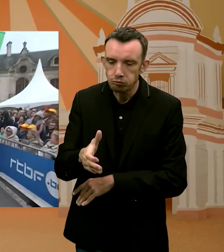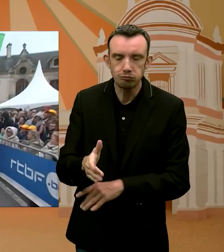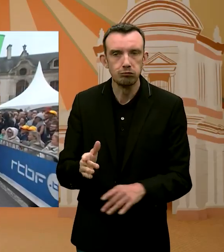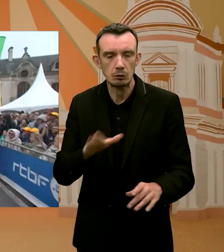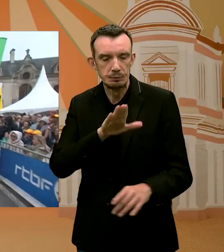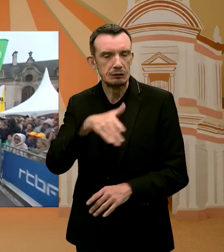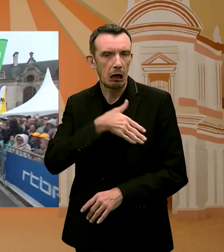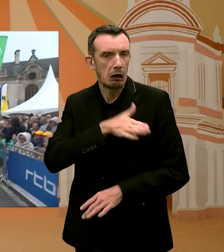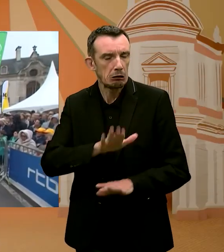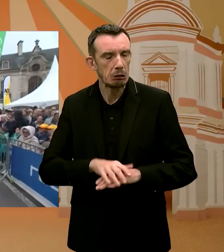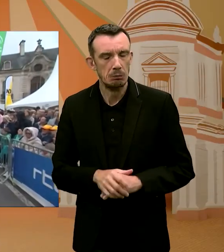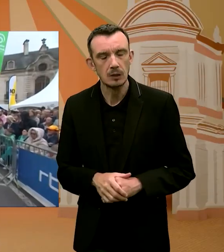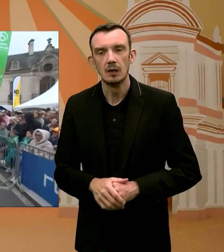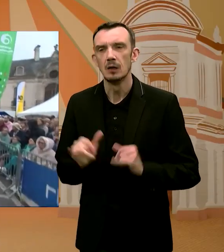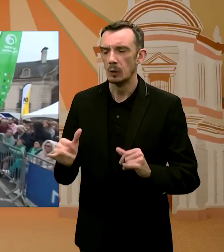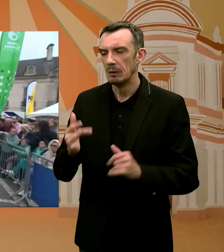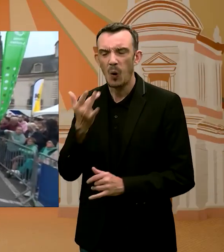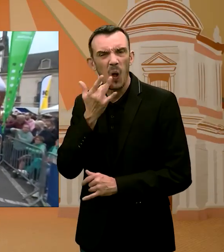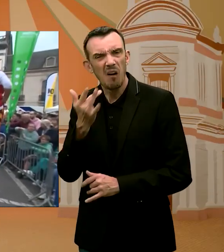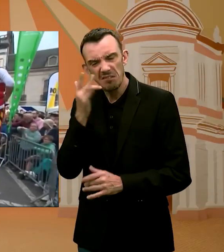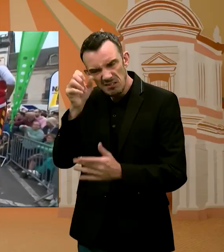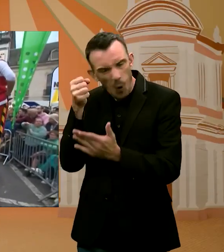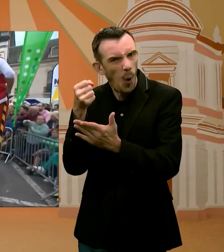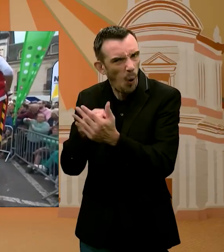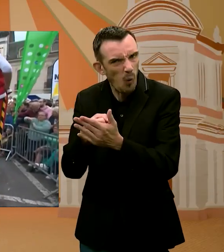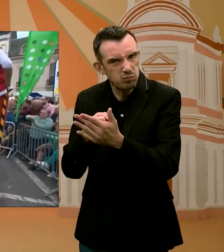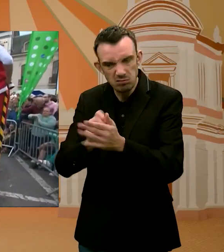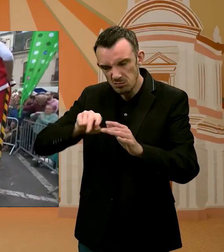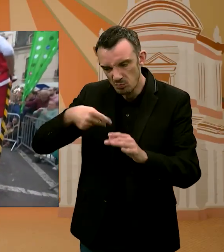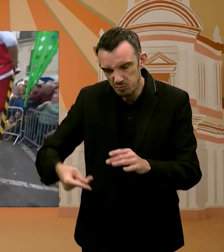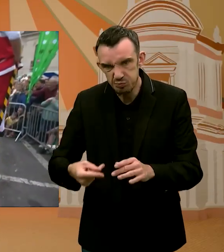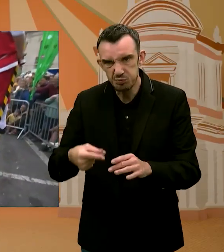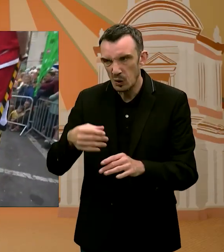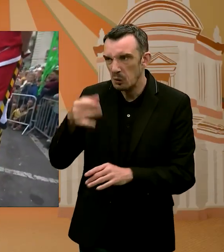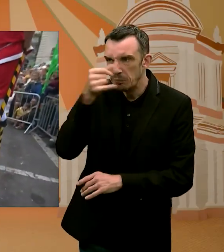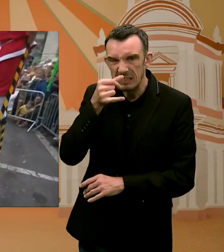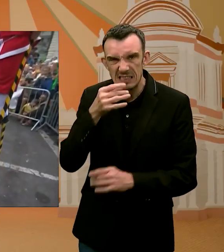qu'on a envie d'aller loin dans le combat, une chute malheureuse sur parfois des détails. C'est ça qui